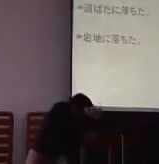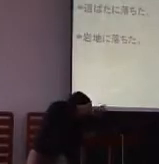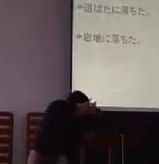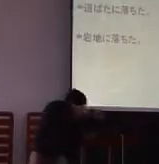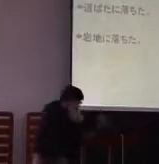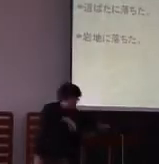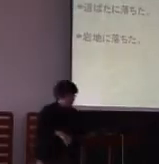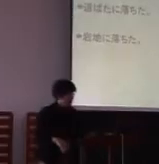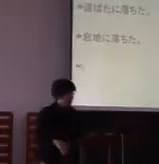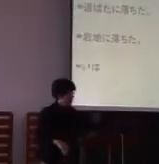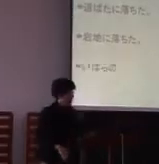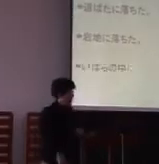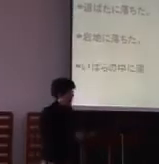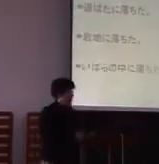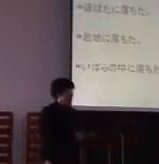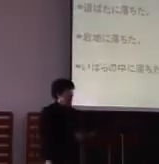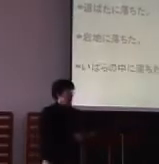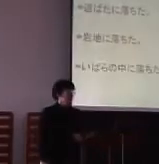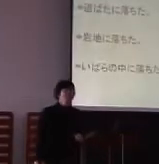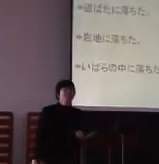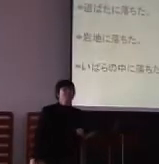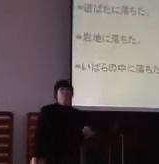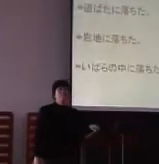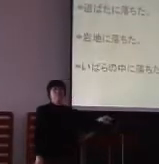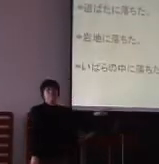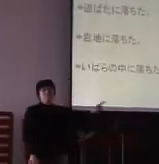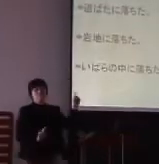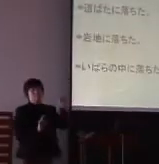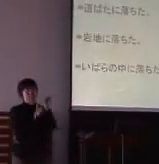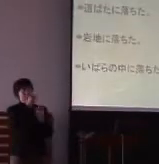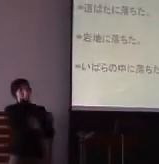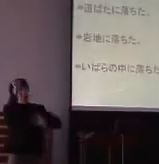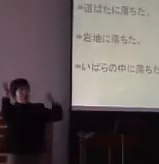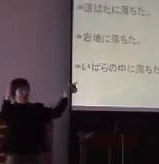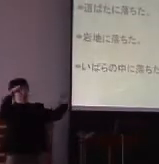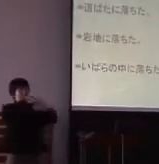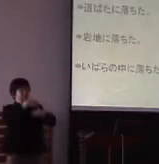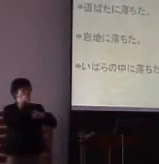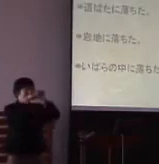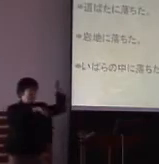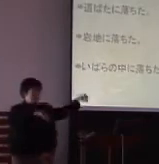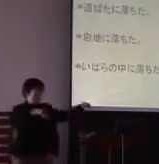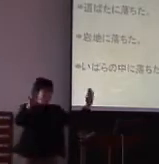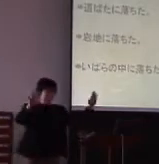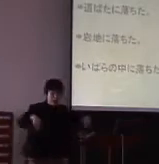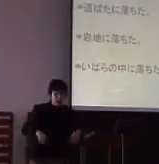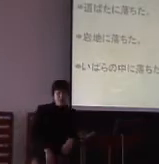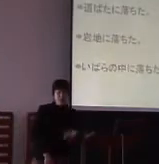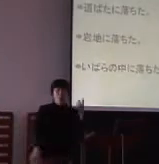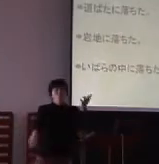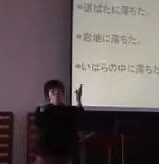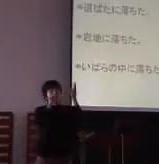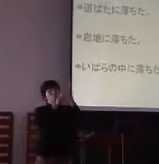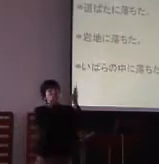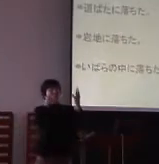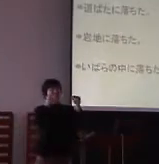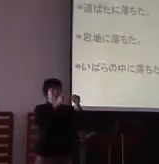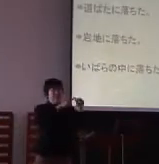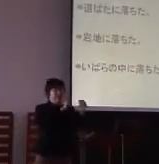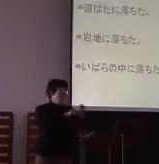けれども、三つ目は茨の中に落ちました。茨はこの世の本当に